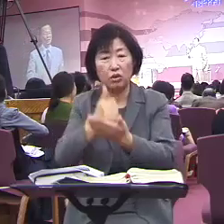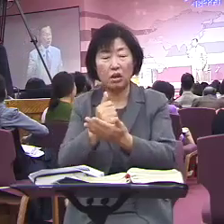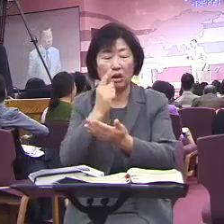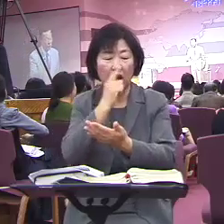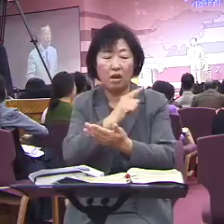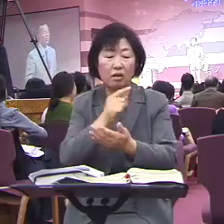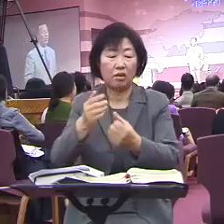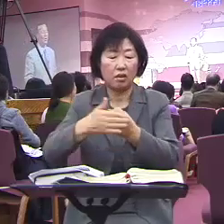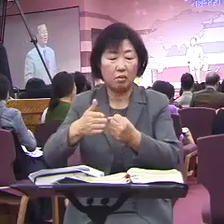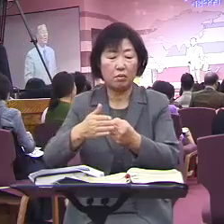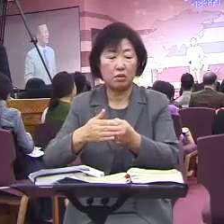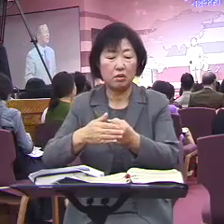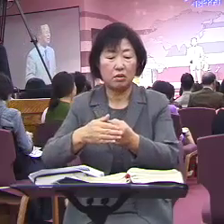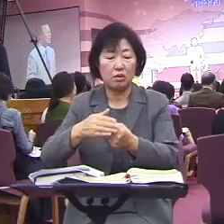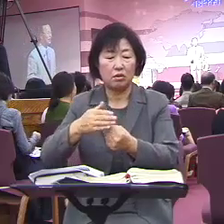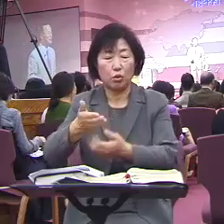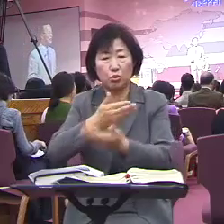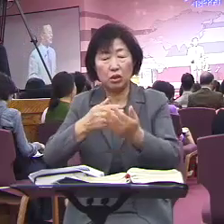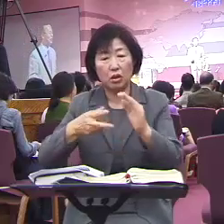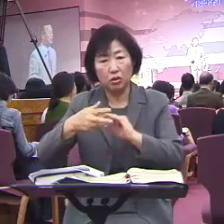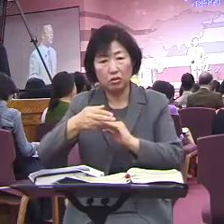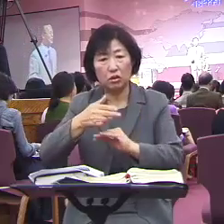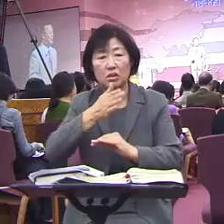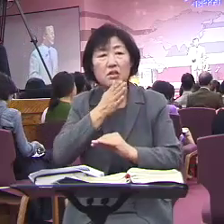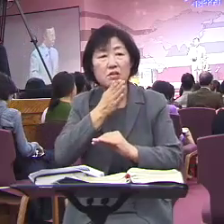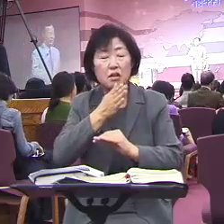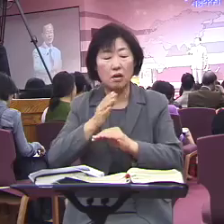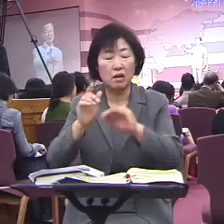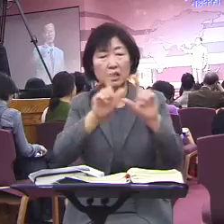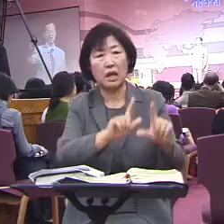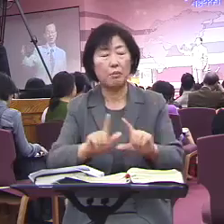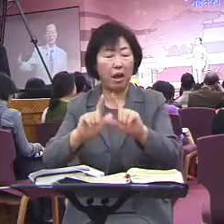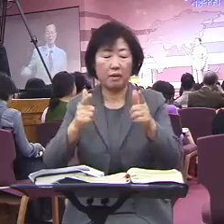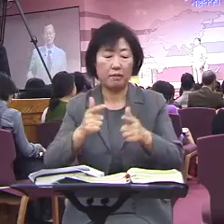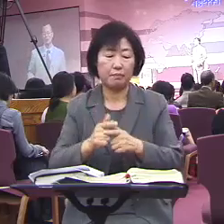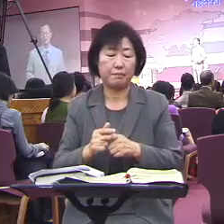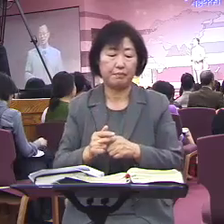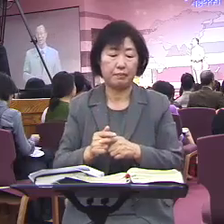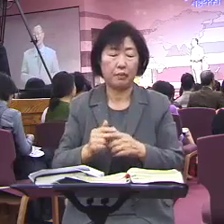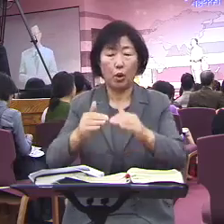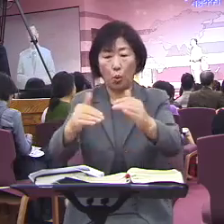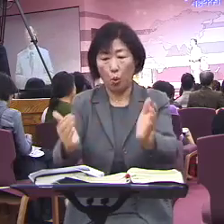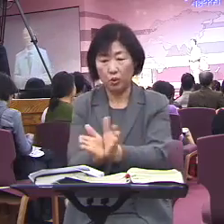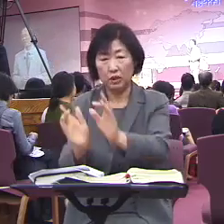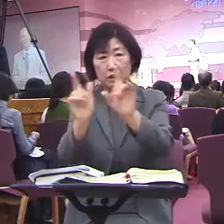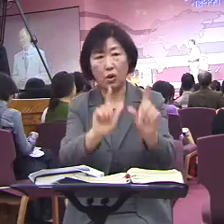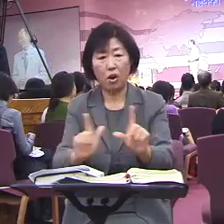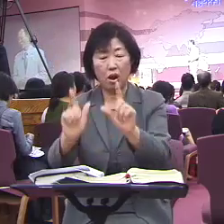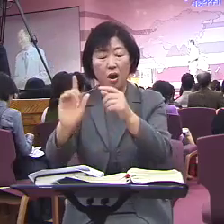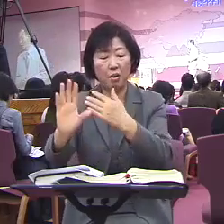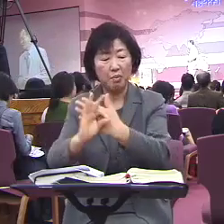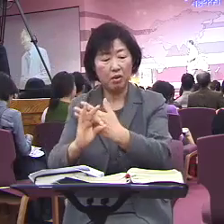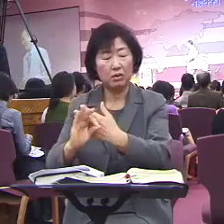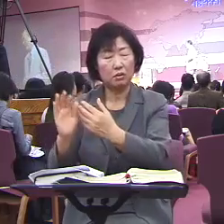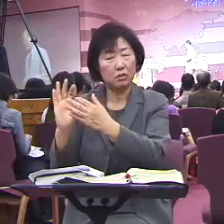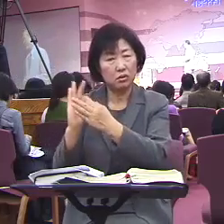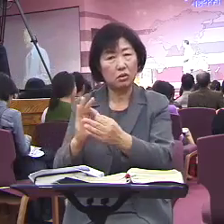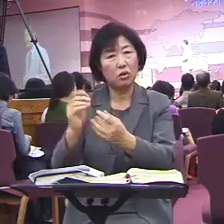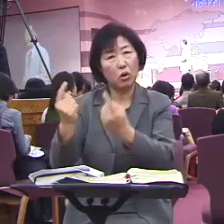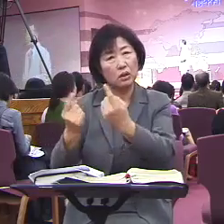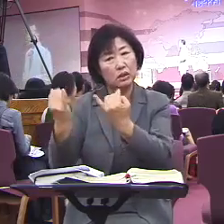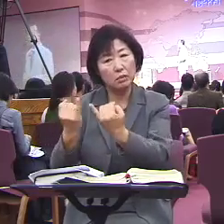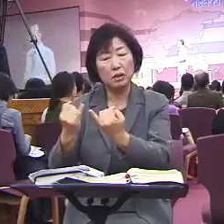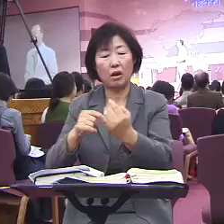상황에서 우리는 진짜 삶을 사는 게 아닙니다. 그렇기 때문에 우리가 이렇게 공동체 생활을 하면서 형제 자매들